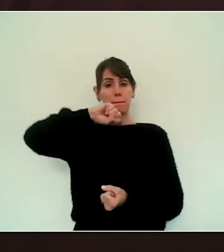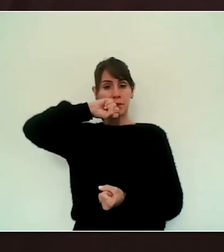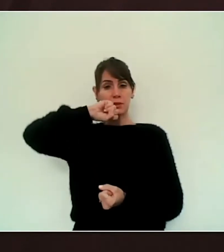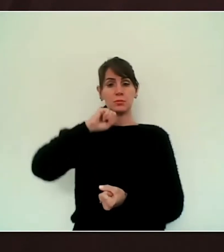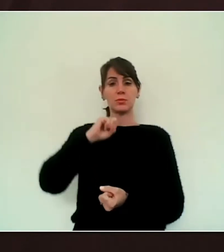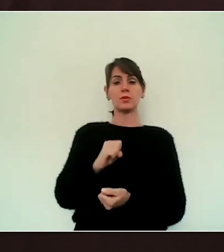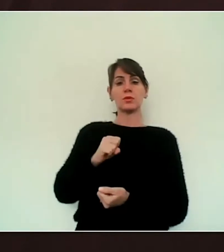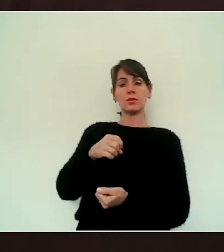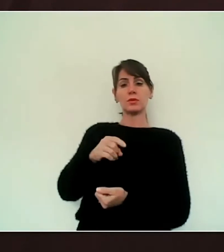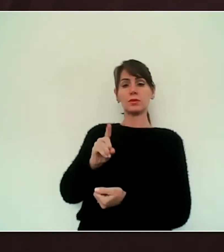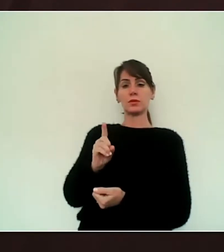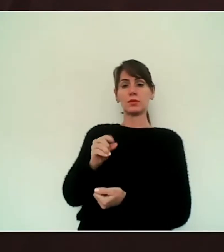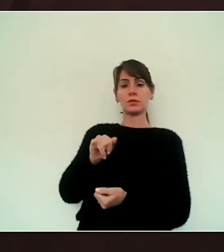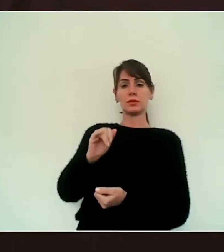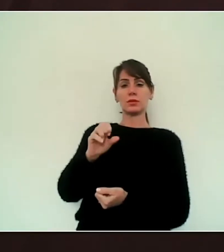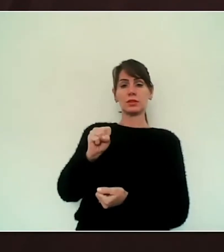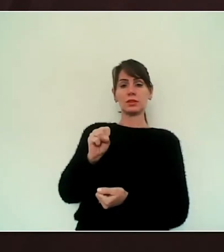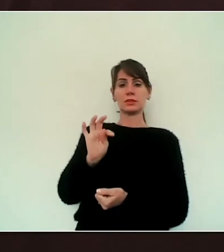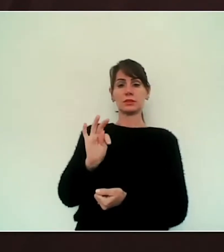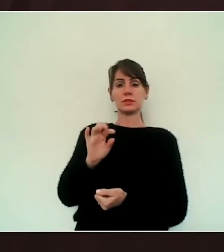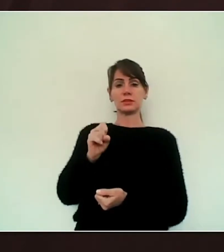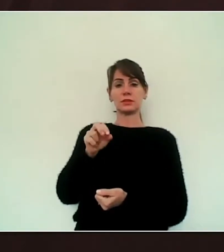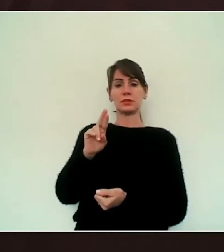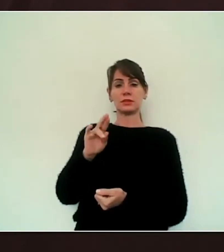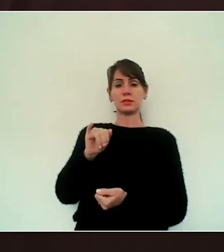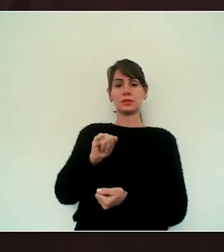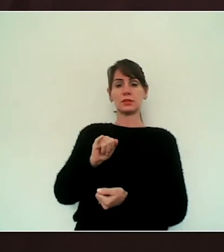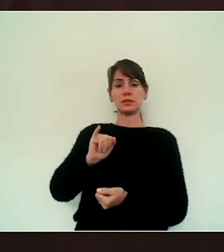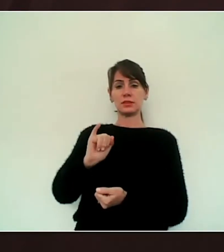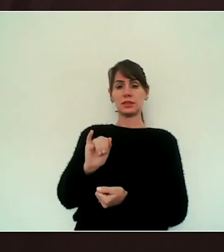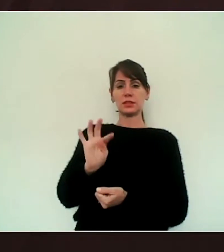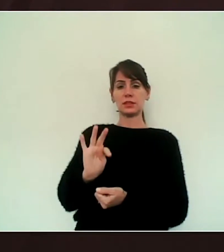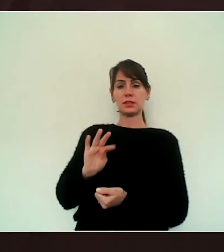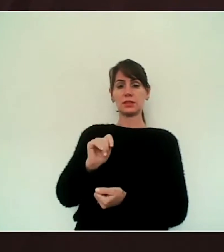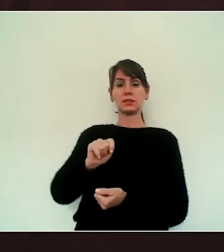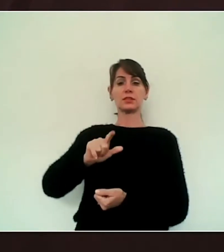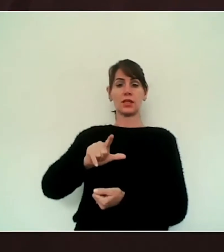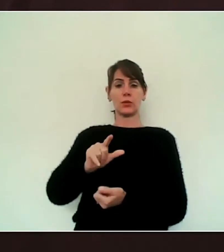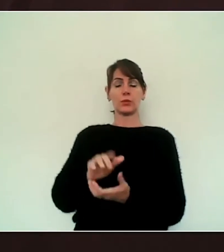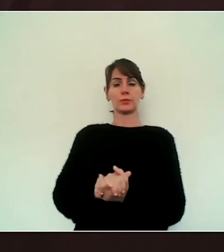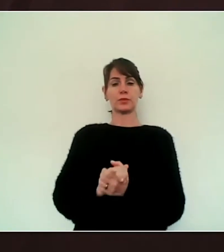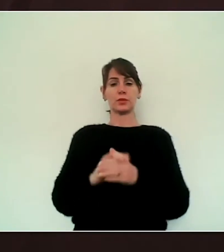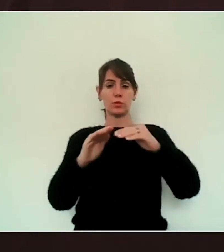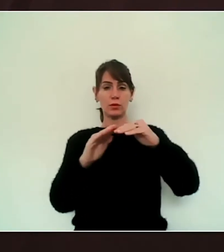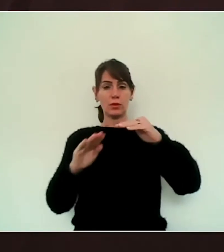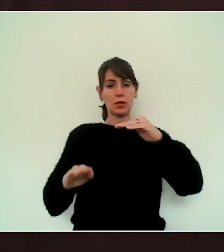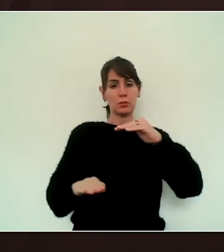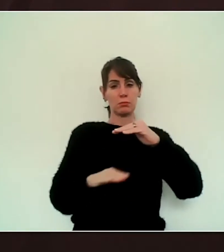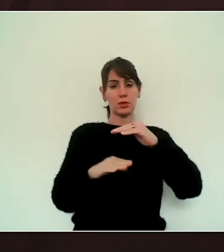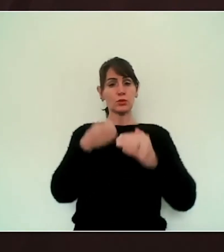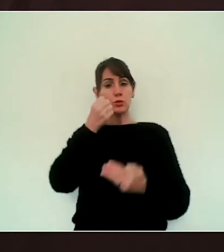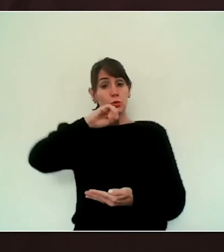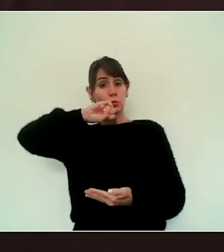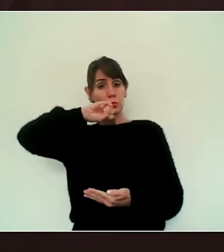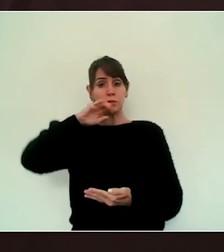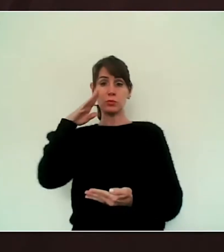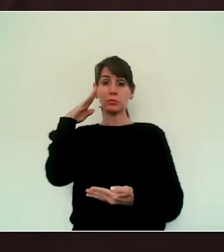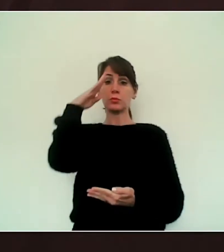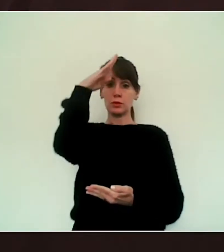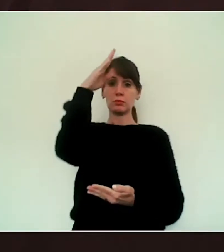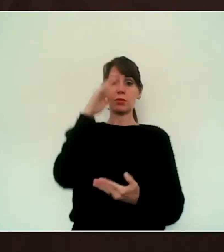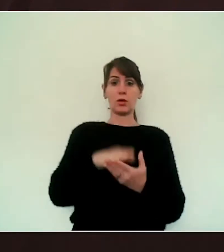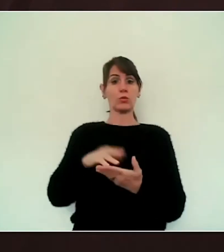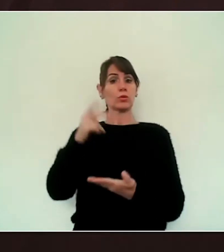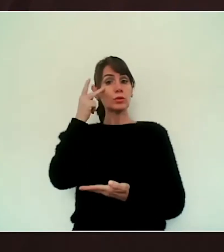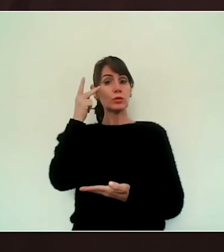bispo da capital. Vocês entenderam? E assim, já que surgiu uma classe intermediária de